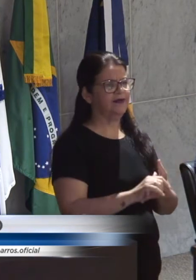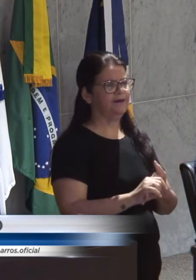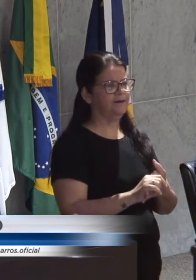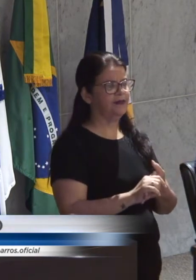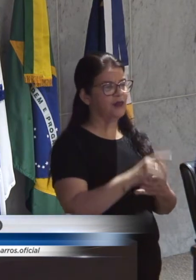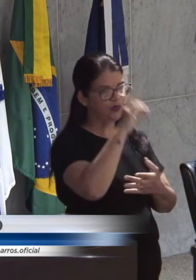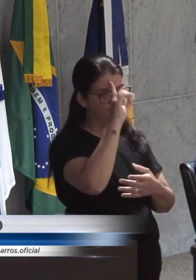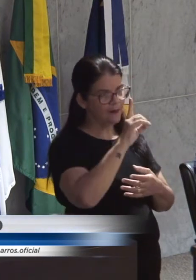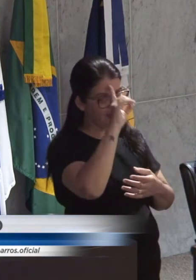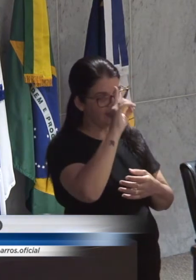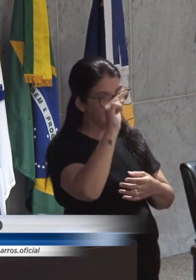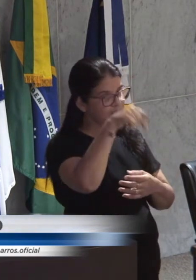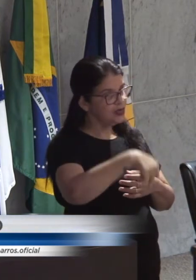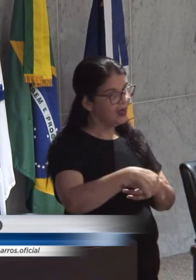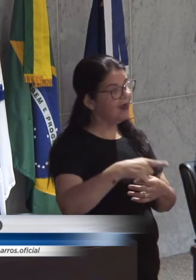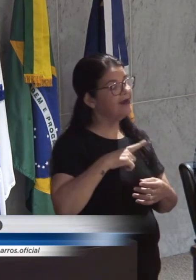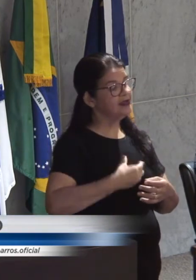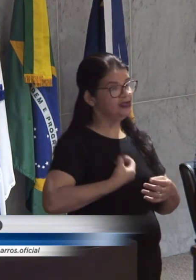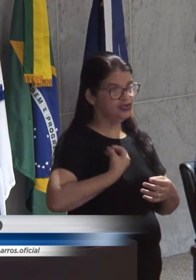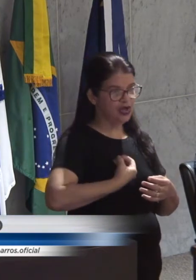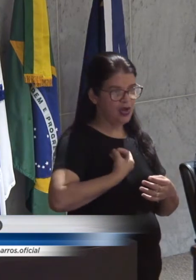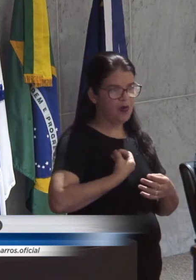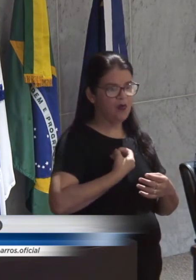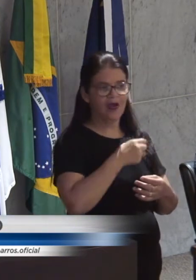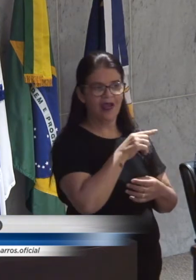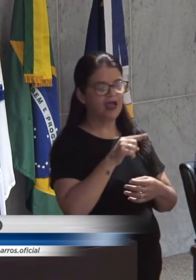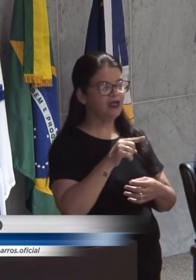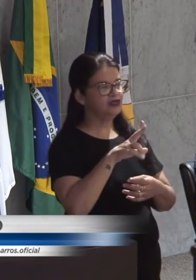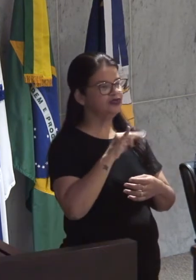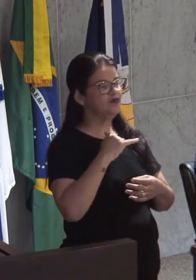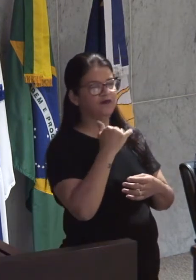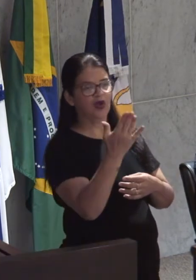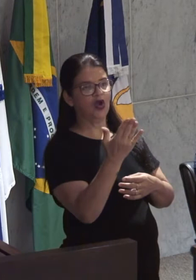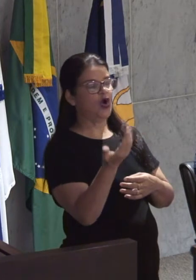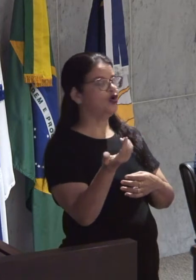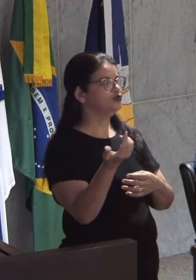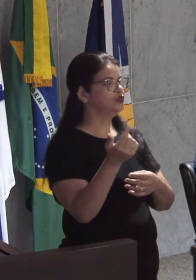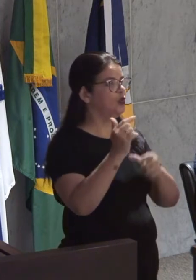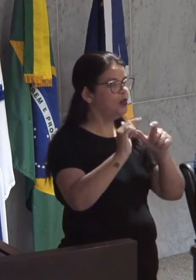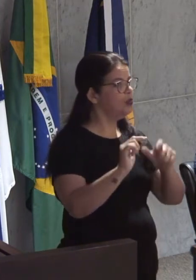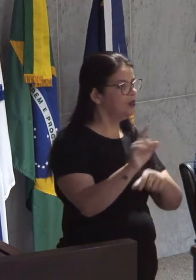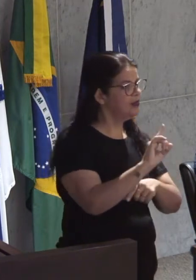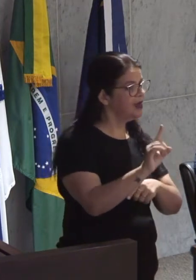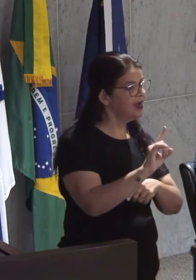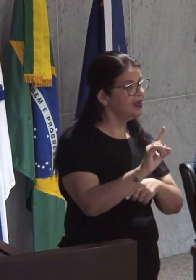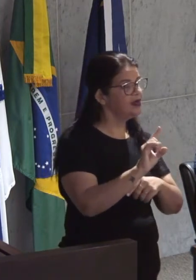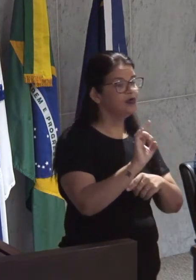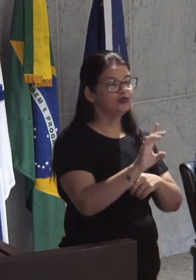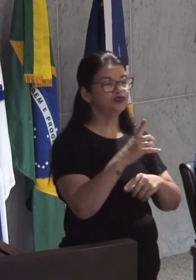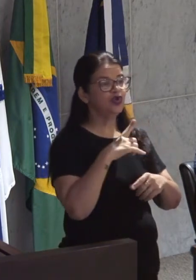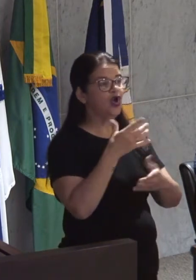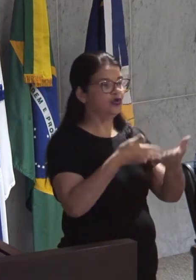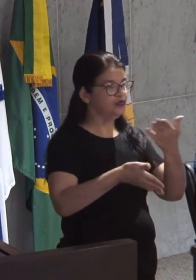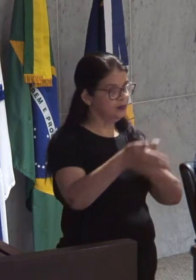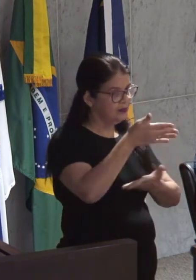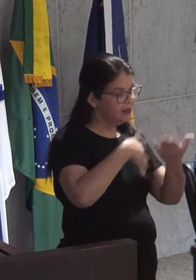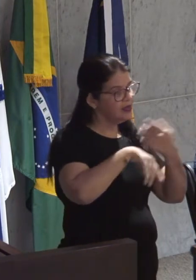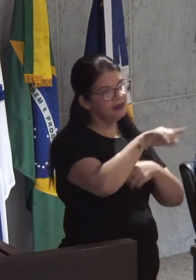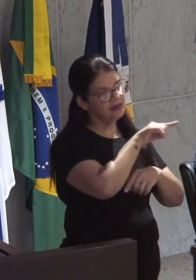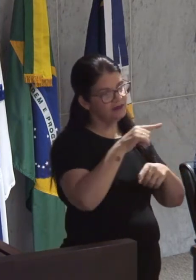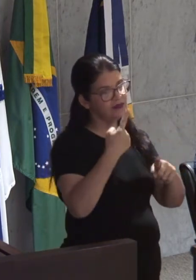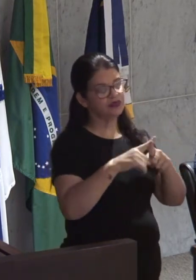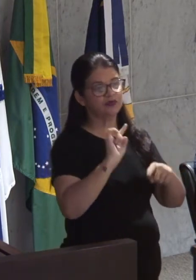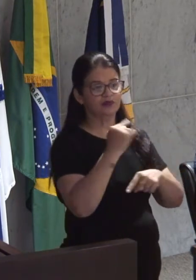os mandatos que aqui estão, eles não vêm de outro lugar a não ser do meio de vocês, porque